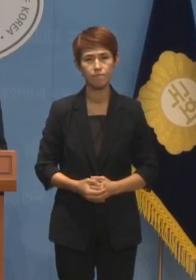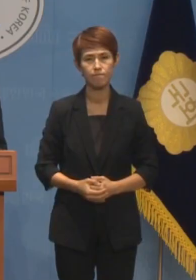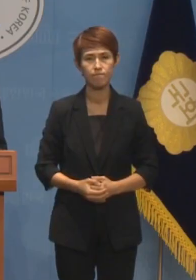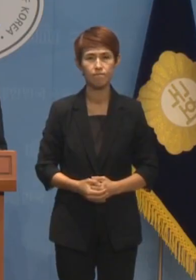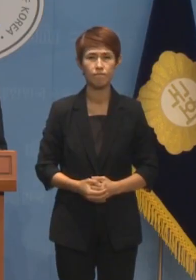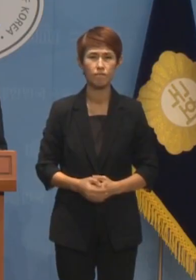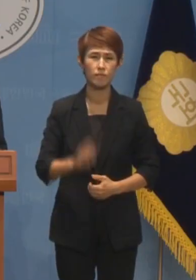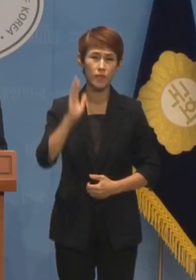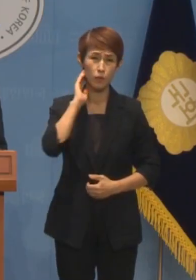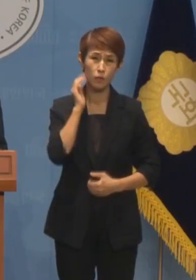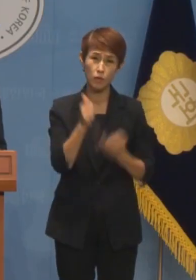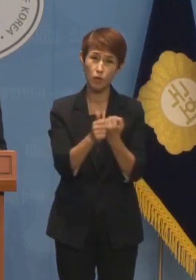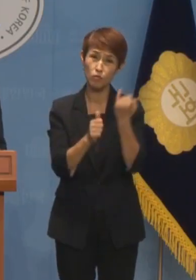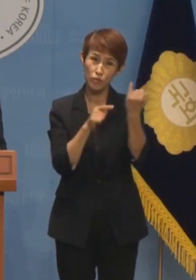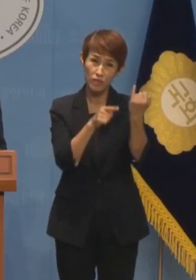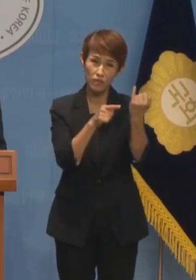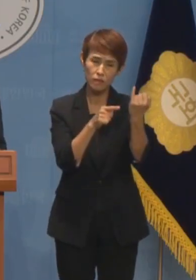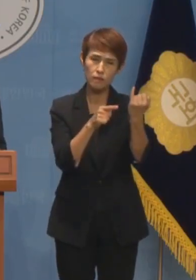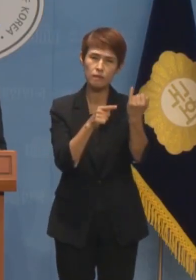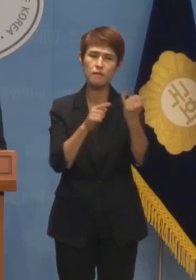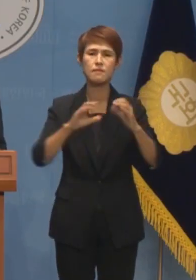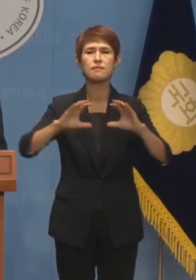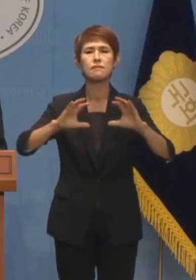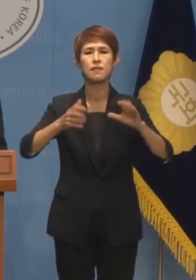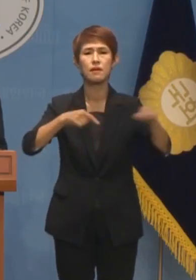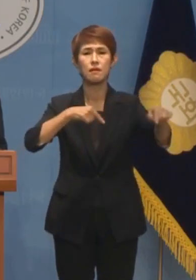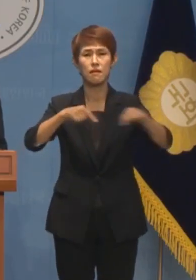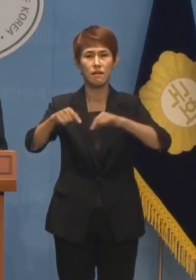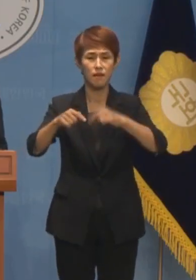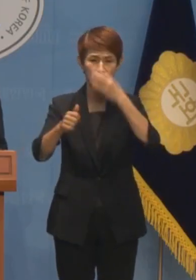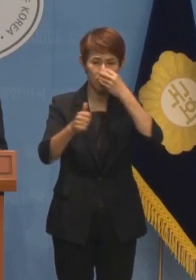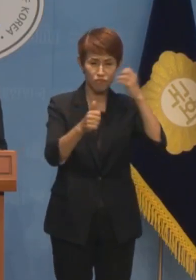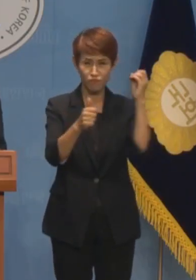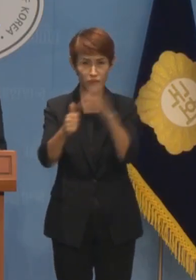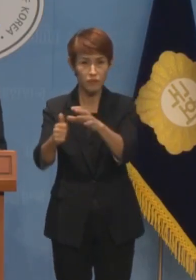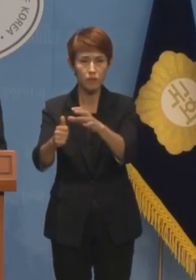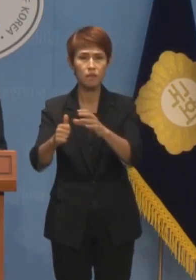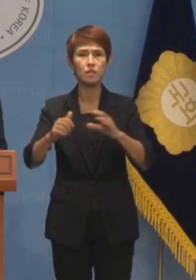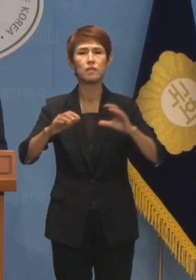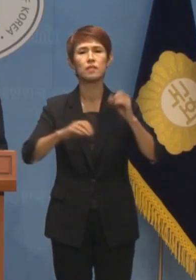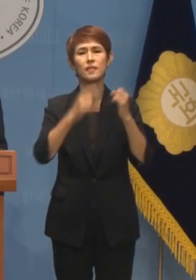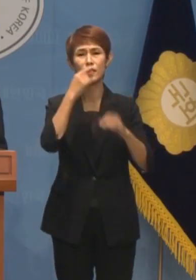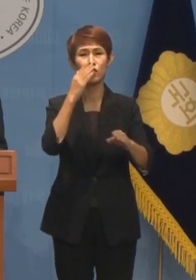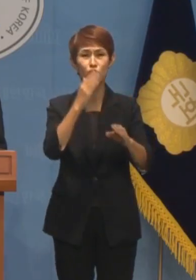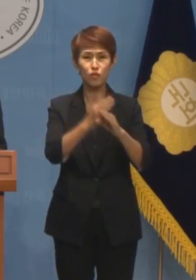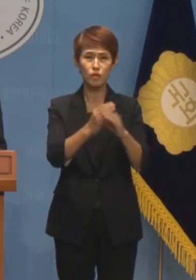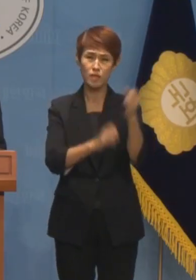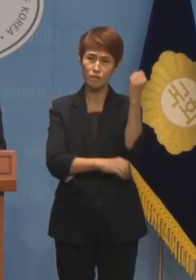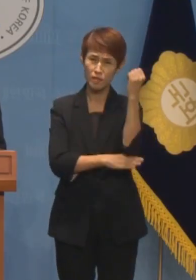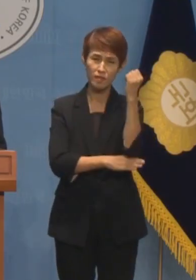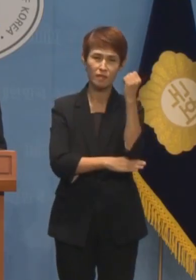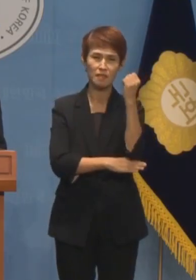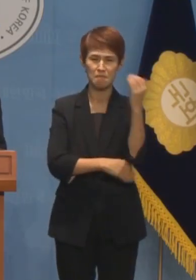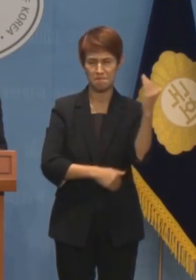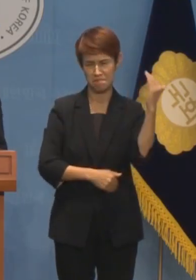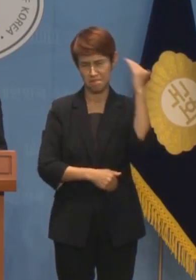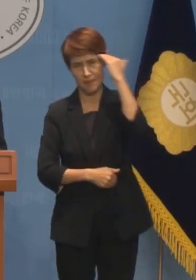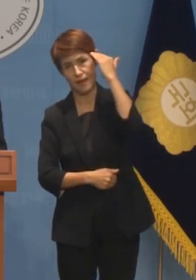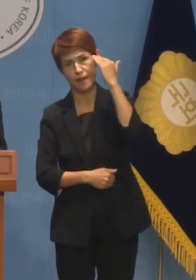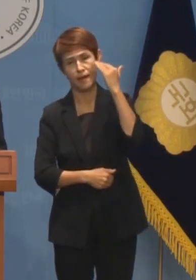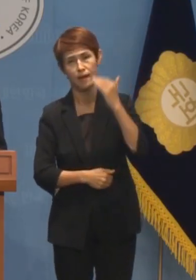대통령 부인은 헌정 질서를 유린하며 민주주의의 근간을 파괴했다는 의혹에